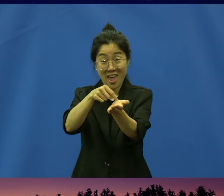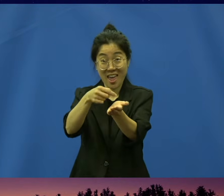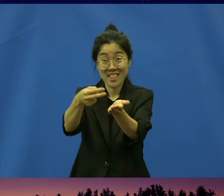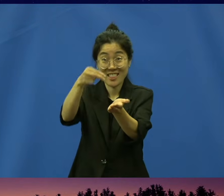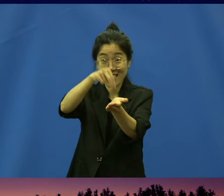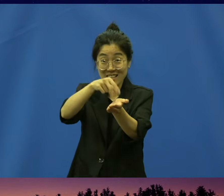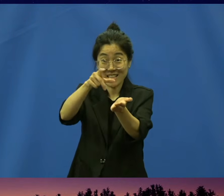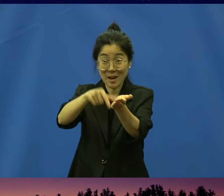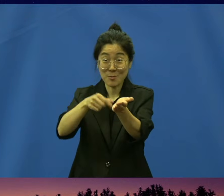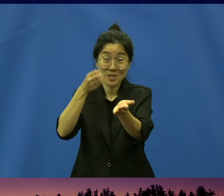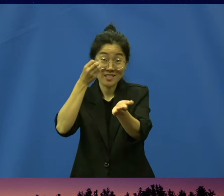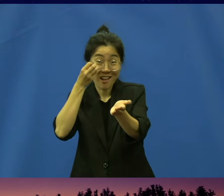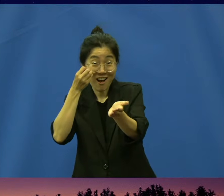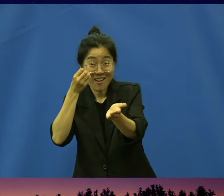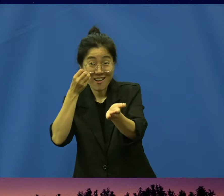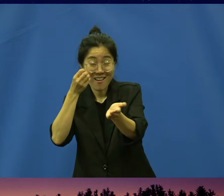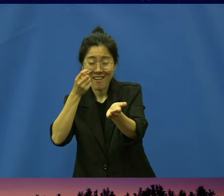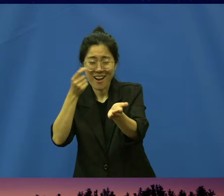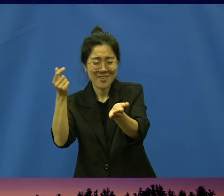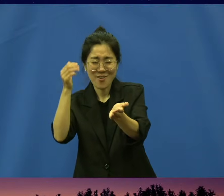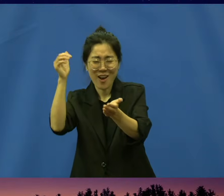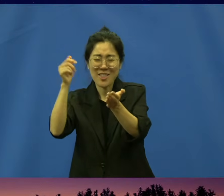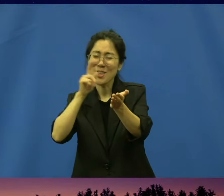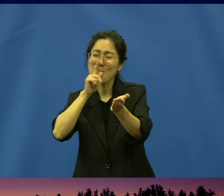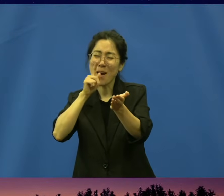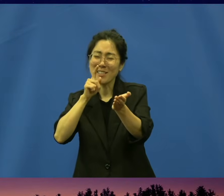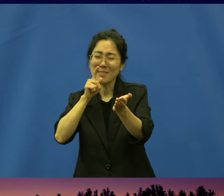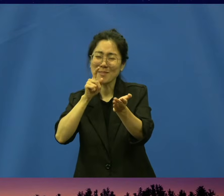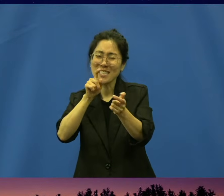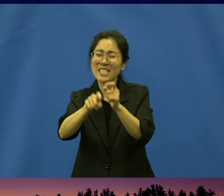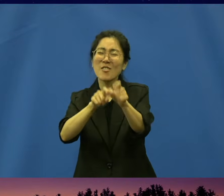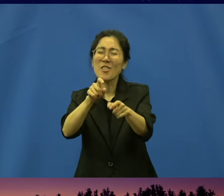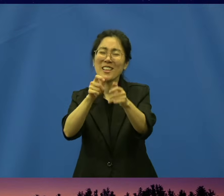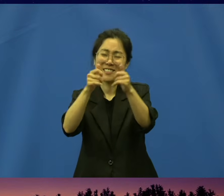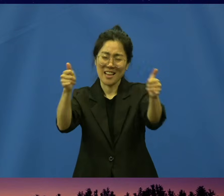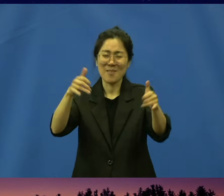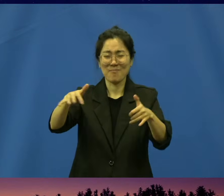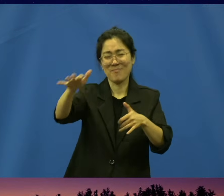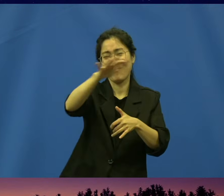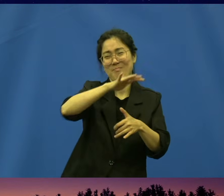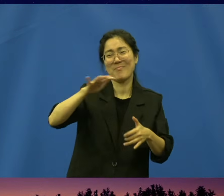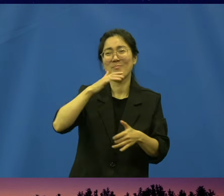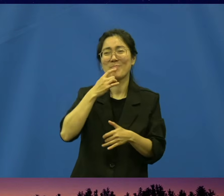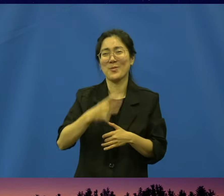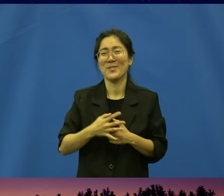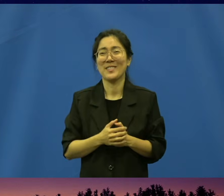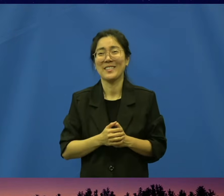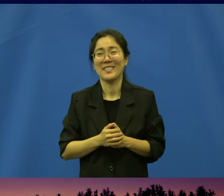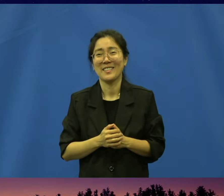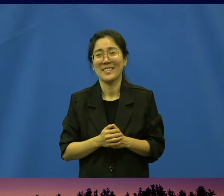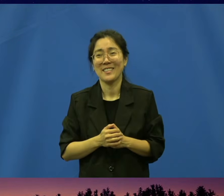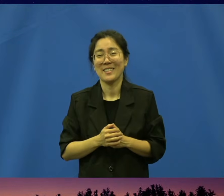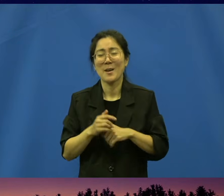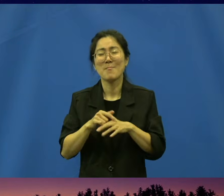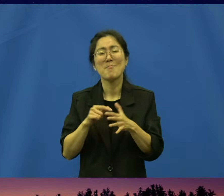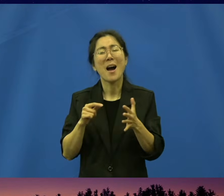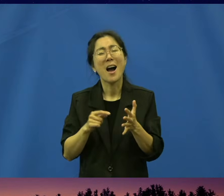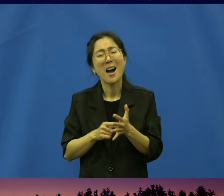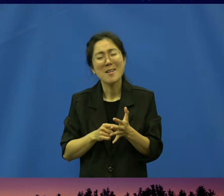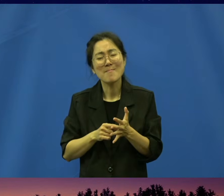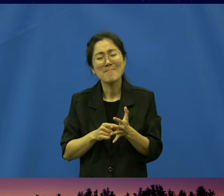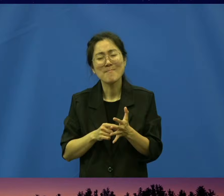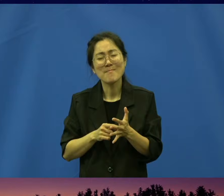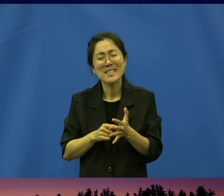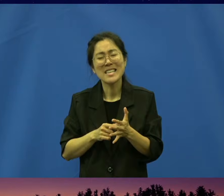평범한 사람들입니다. 이렇게 얘기하면 다 박수가 쳐져요. 예. 근데 여기 보면은 마음을 같이 해라, 같은